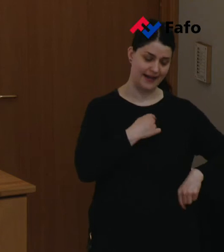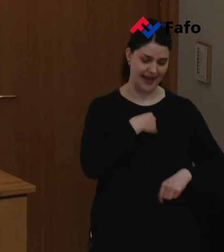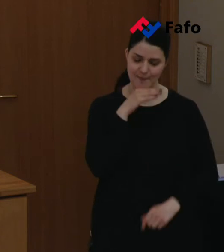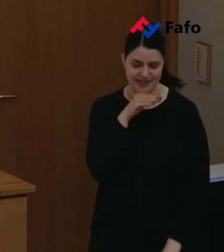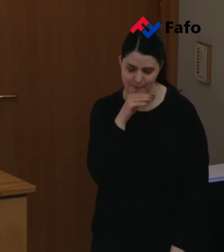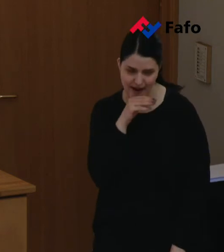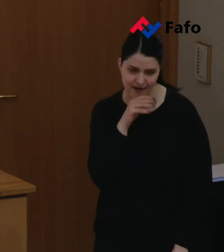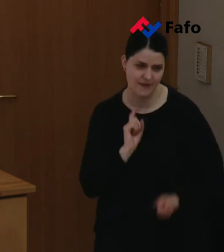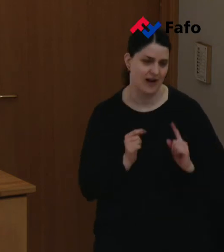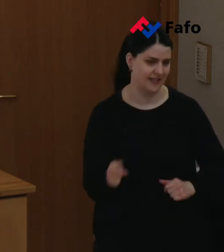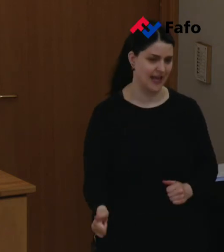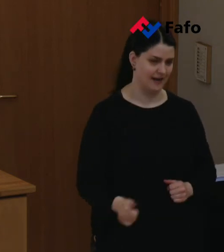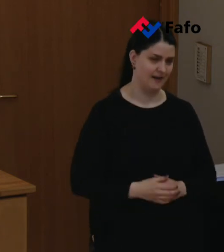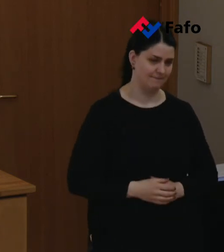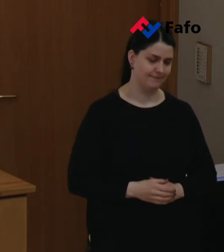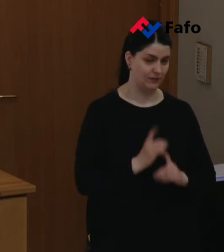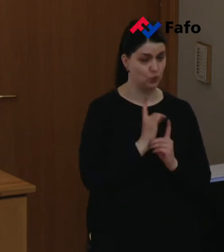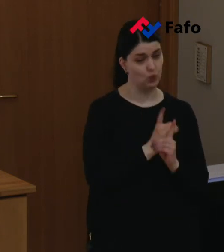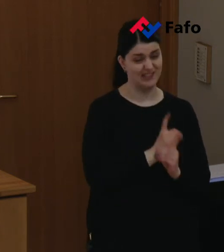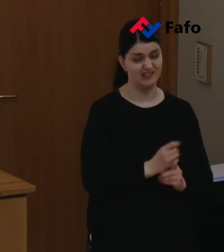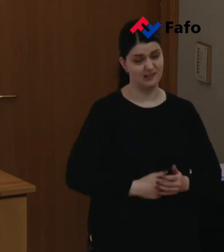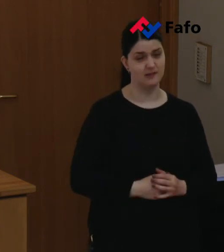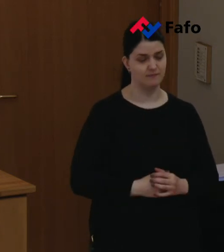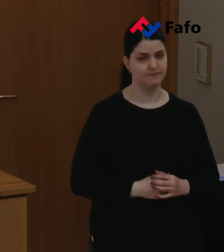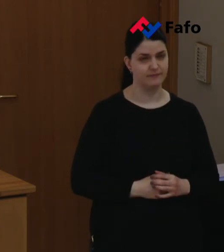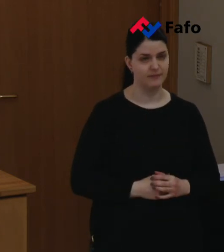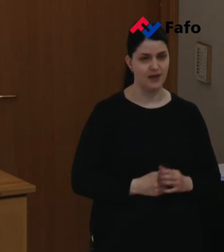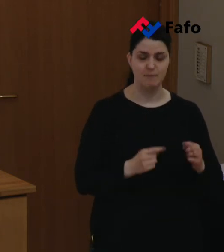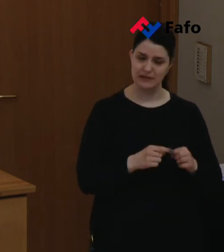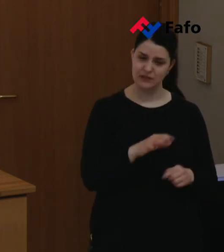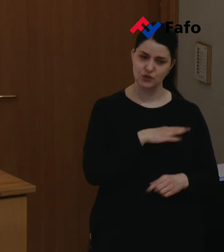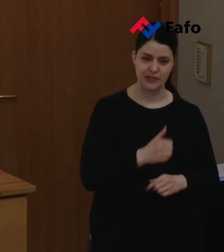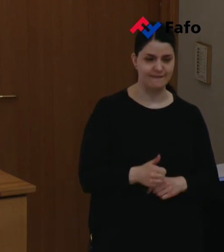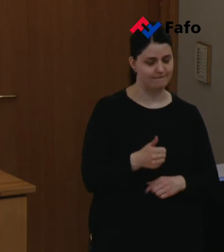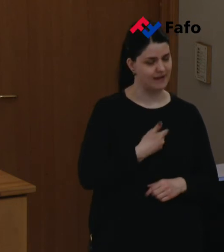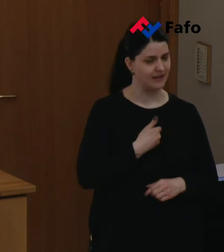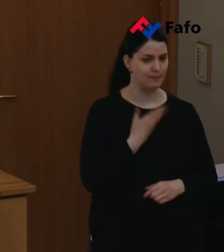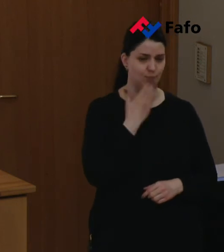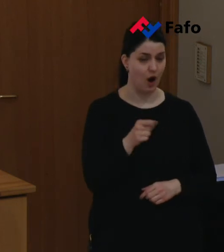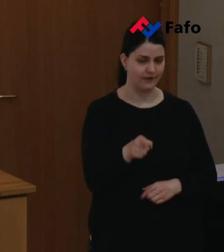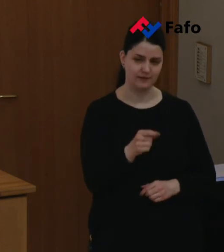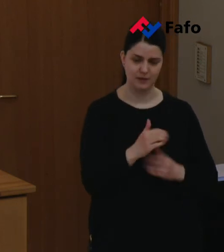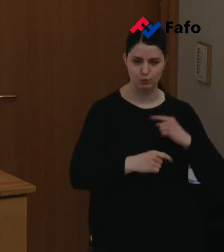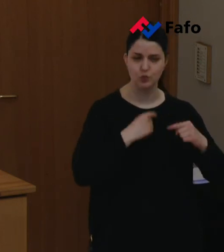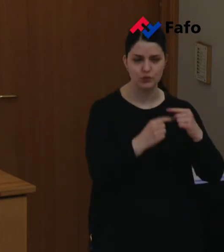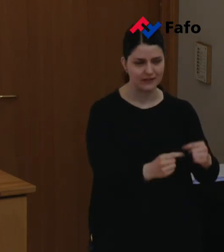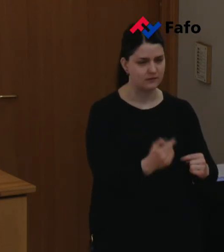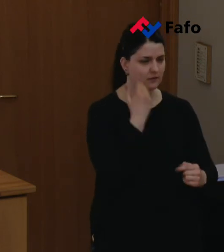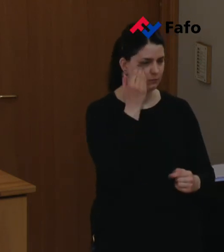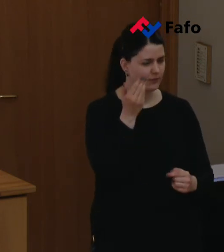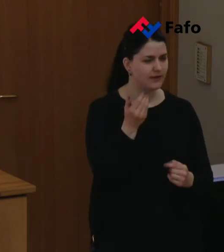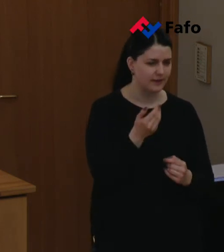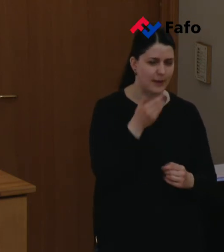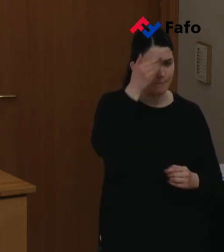jeg som bestemmer det. Det ganske sånn logisk da. Men jeg synes det kjempebra den her prosessen med at man blir bevisstgjort